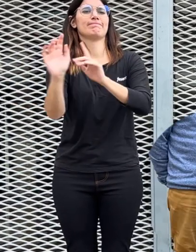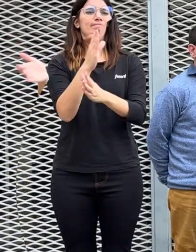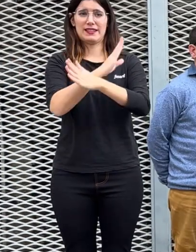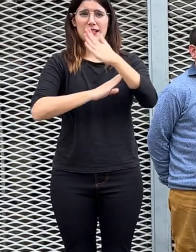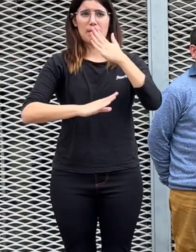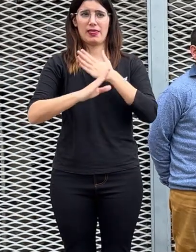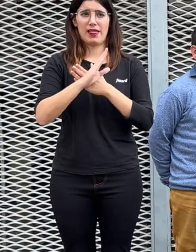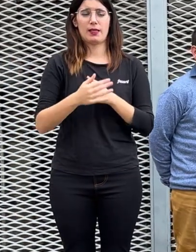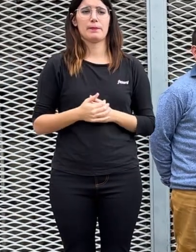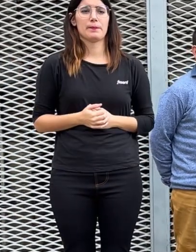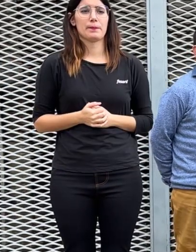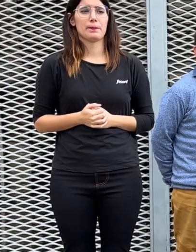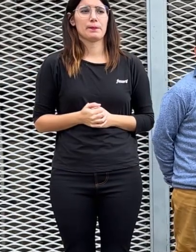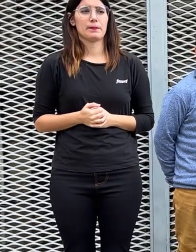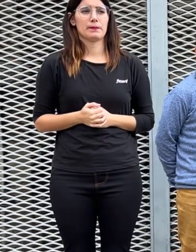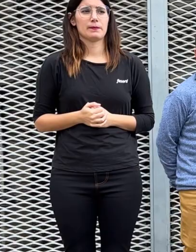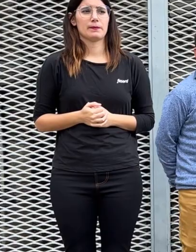persones.